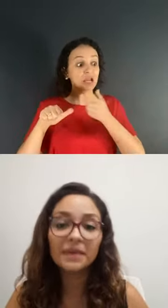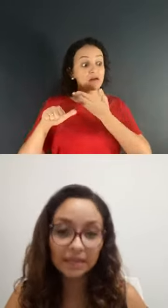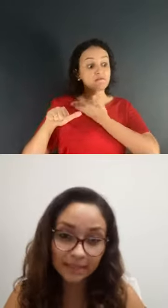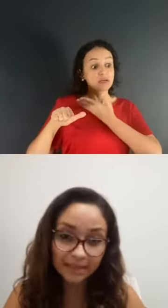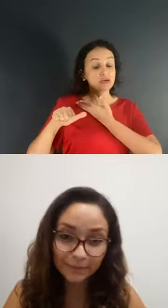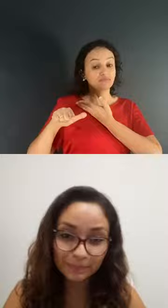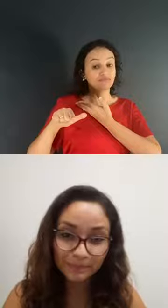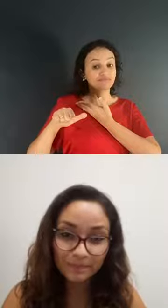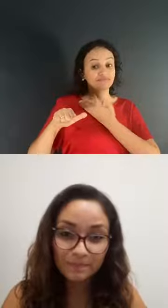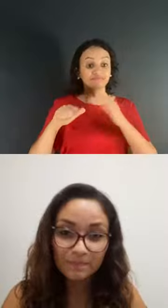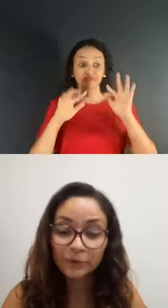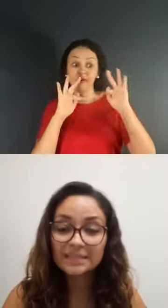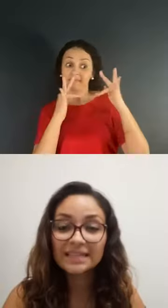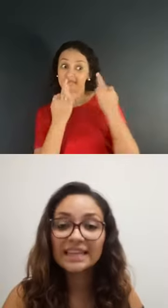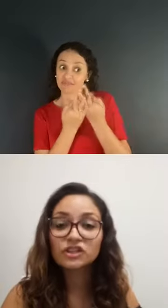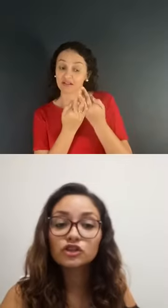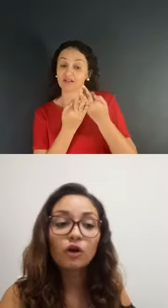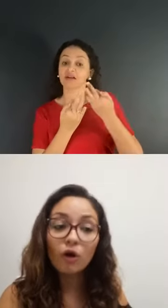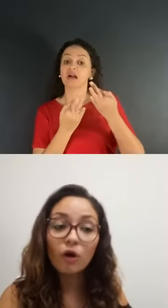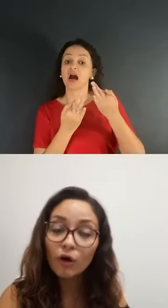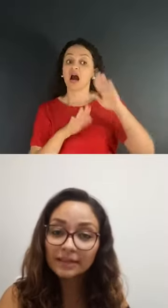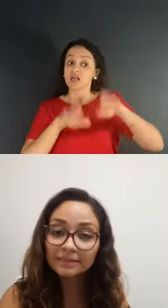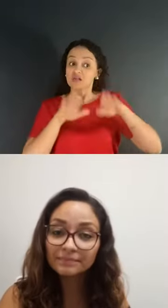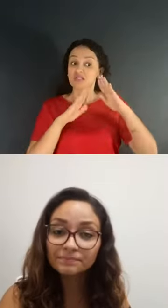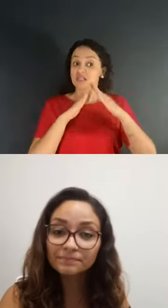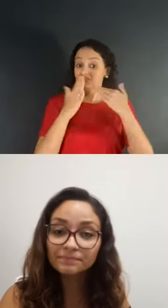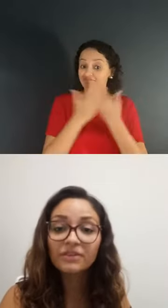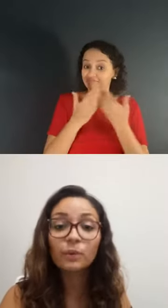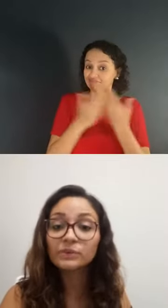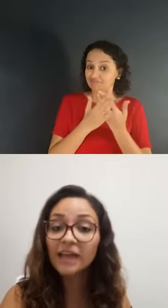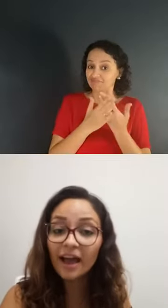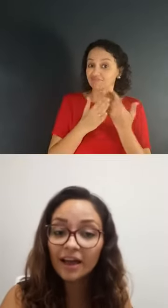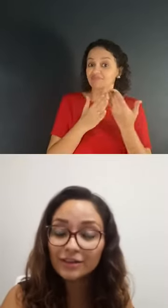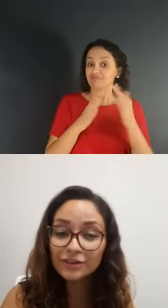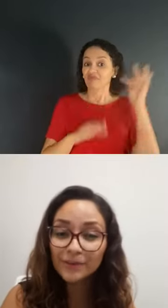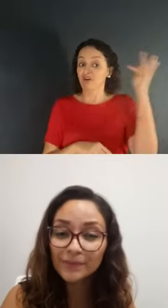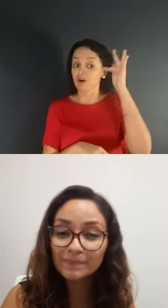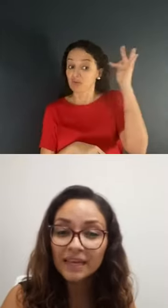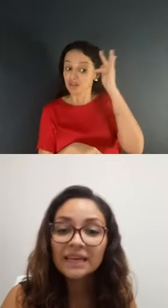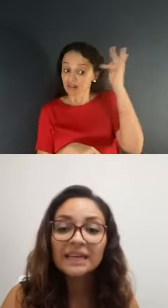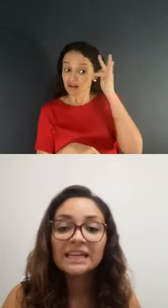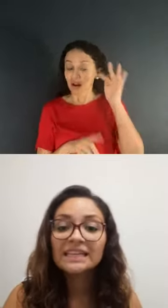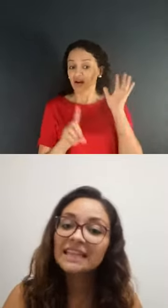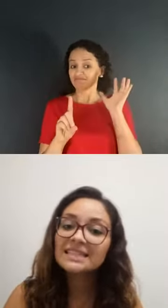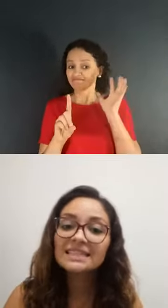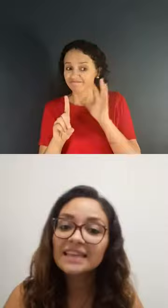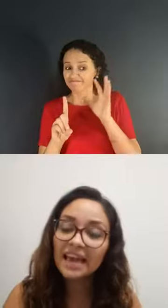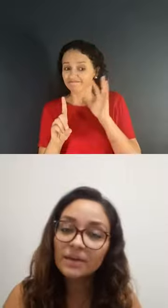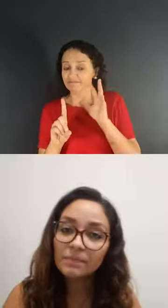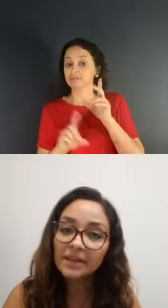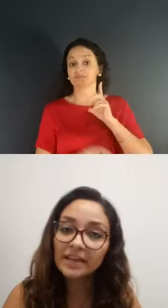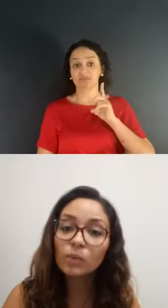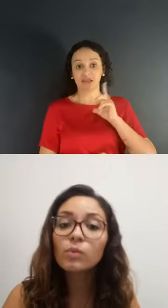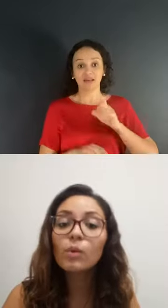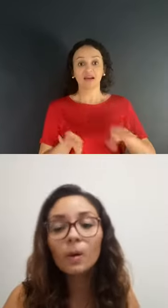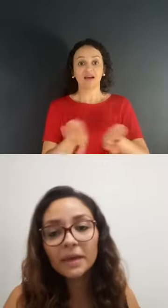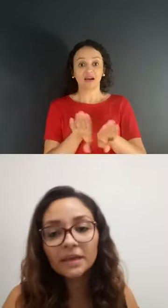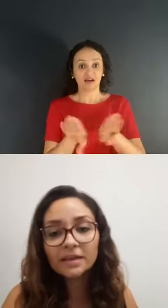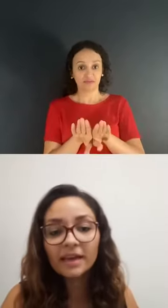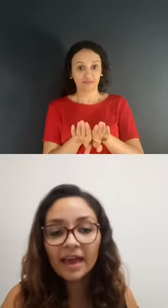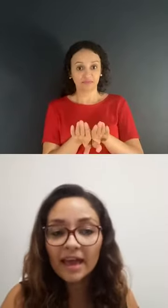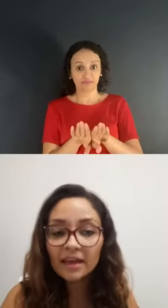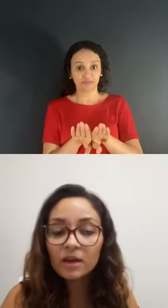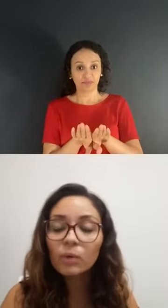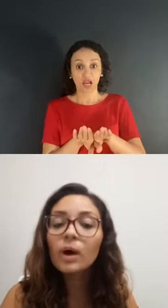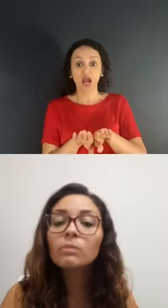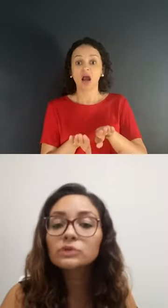a família, pode ser na escola, na faculdade. E nem sempre o homem